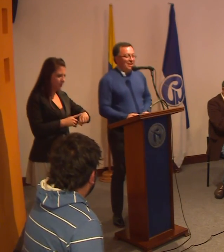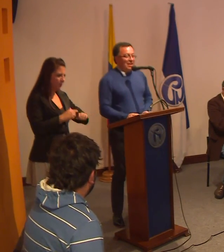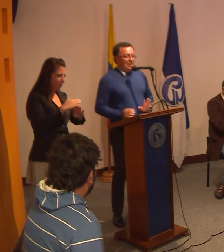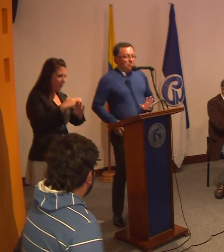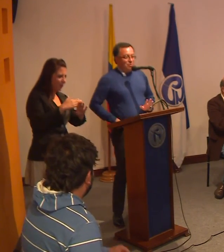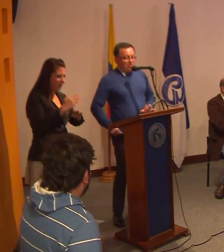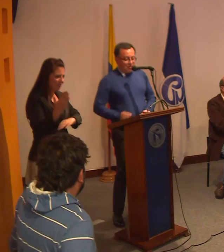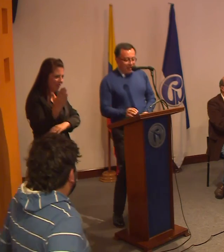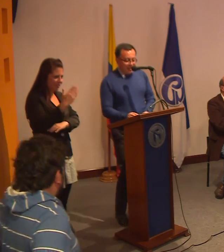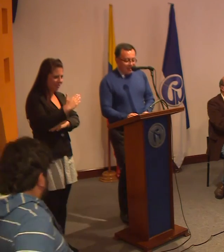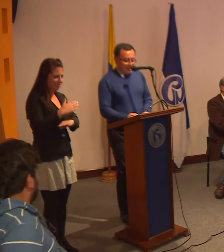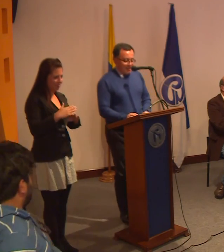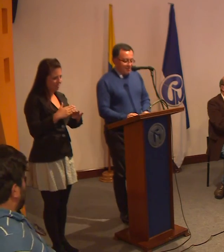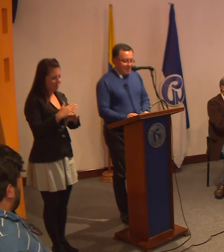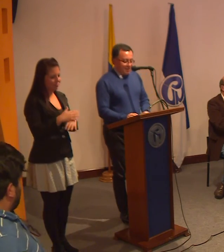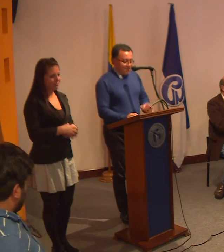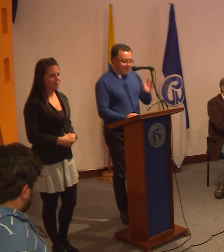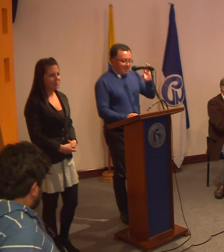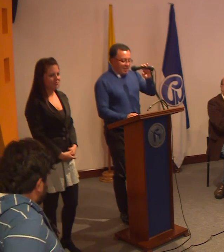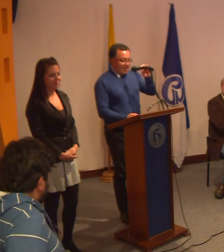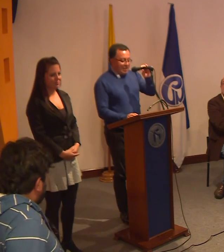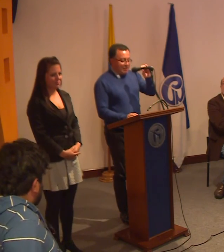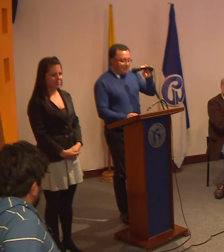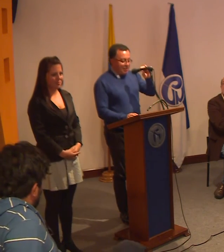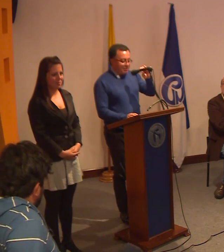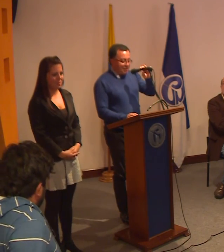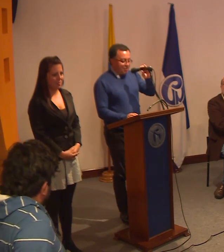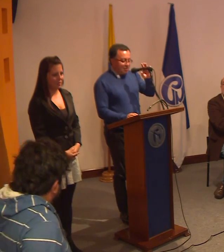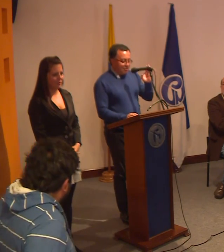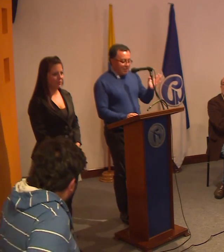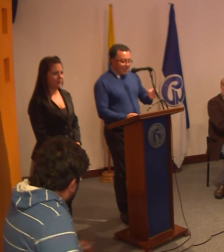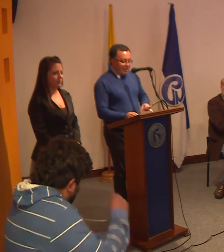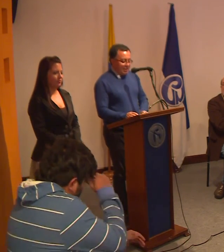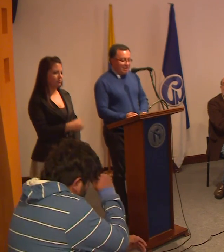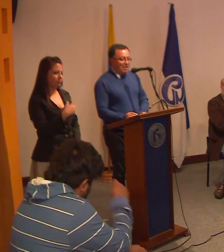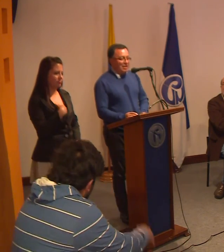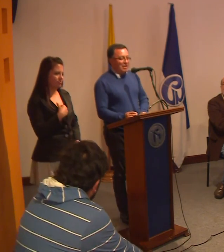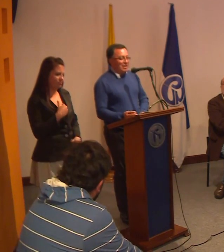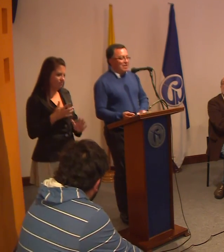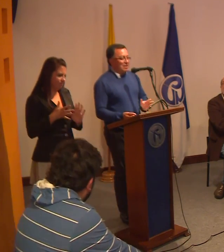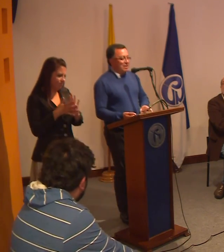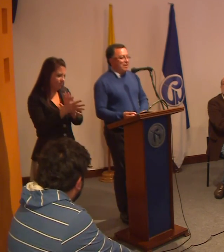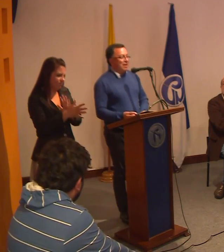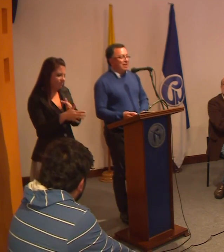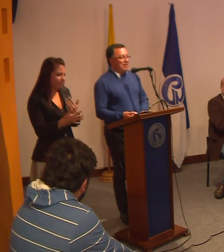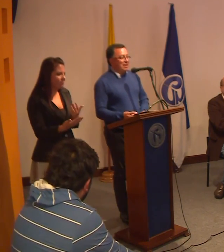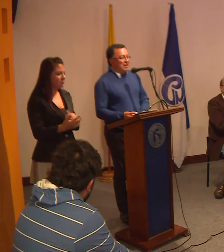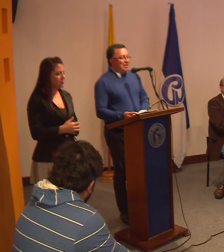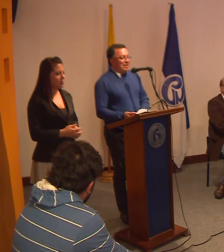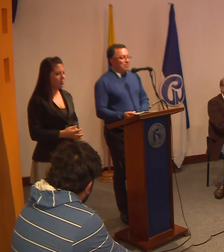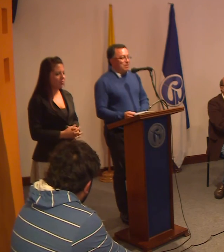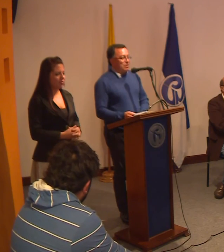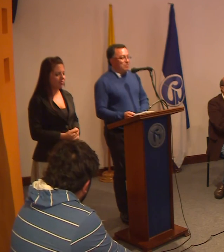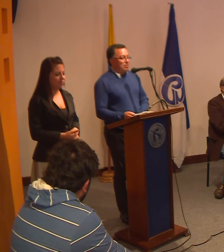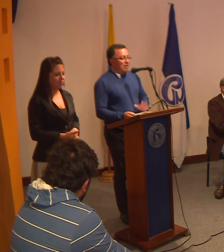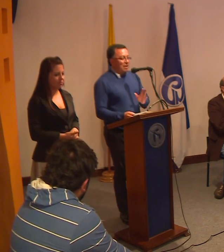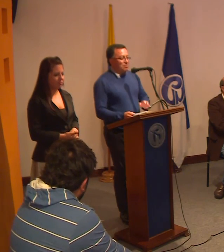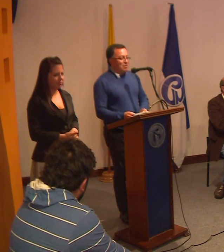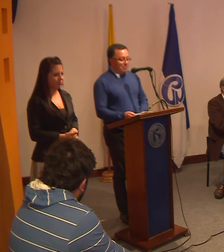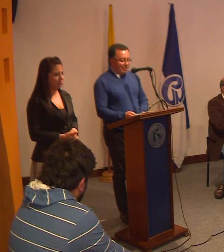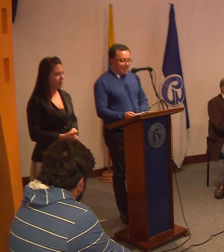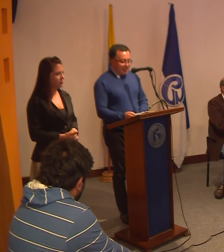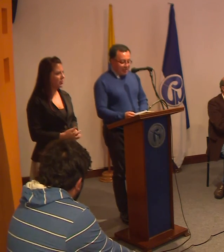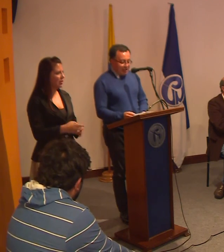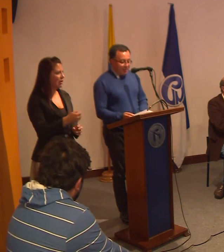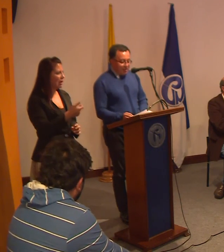Días. Sí, un poco el carácter de mi intervención va como en la línea de la intervención de mi tocayo,